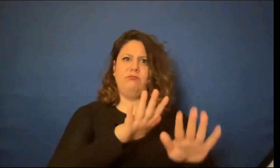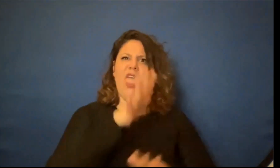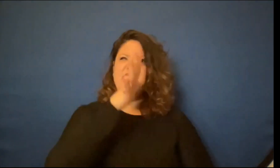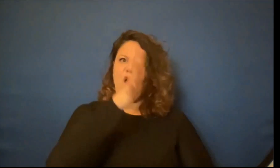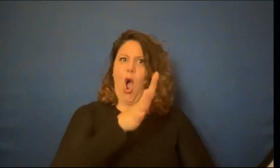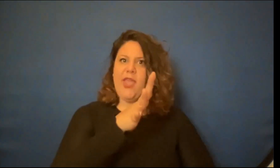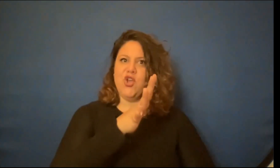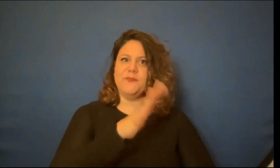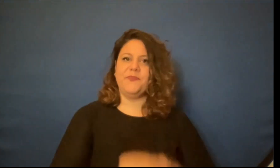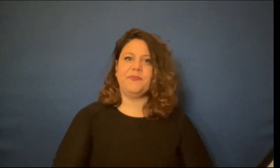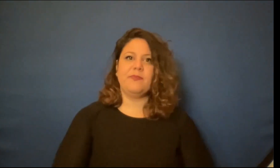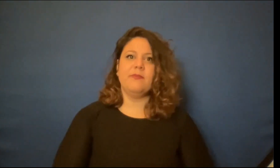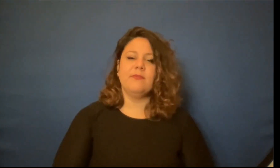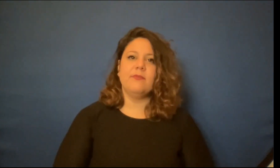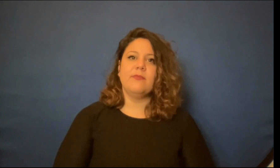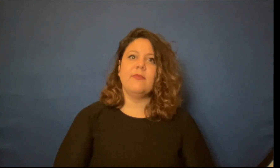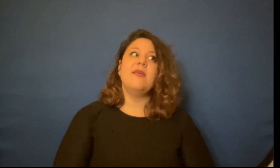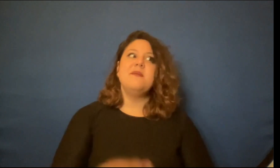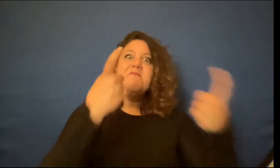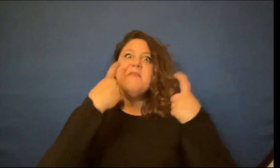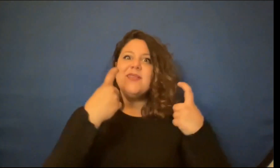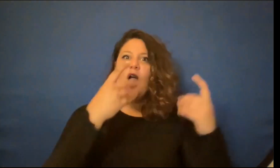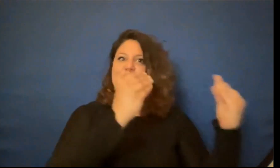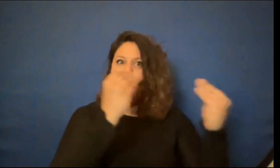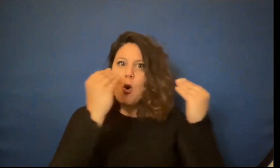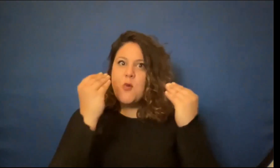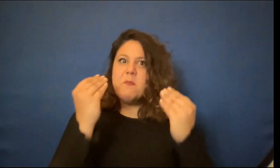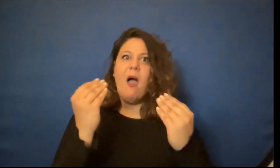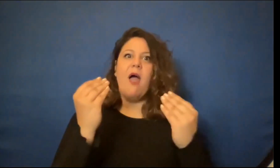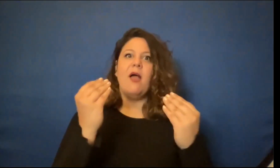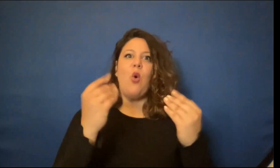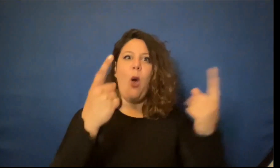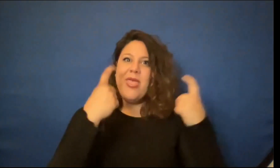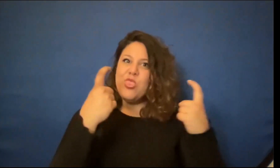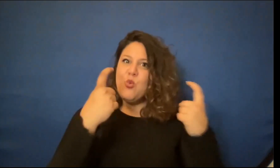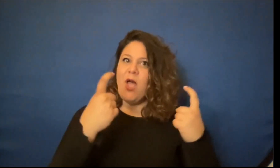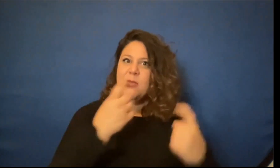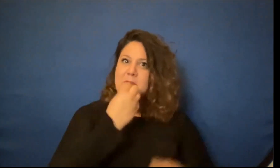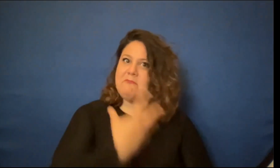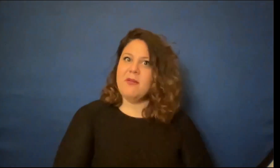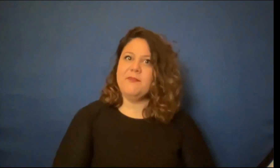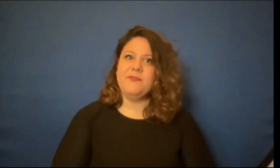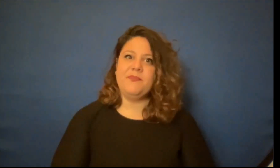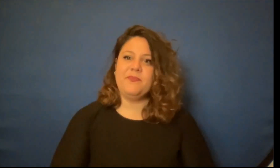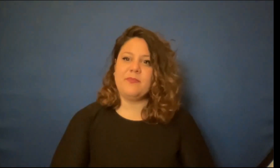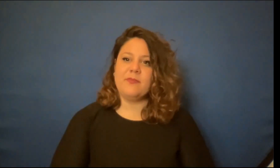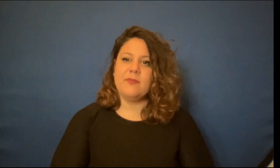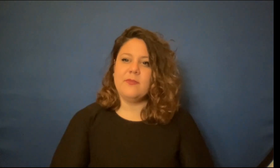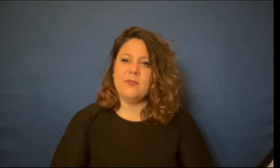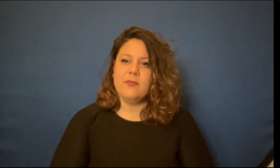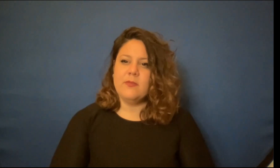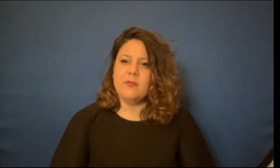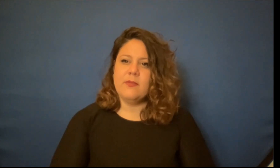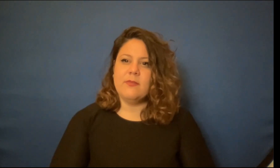ahí me enseñaron a formarme, me enseñaron a educarme como era